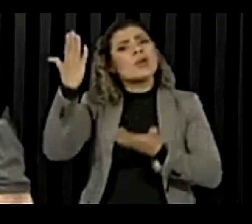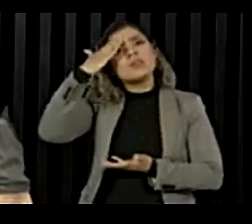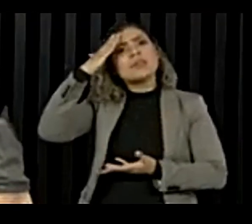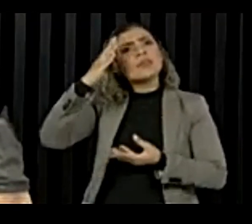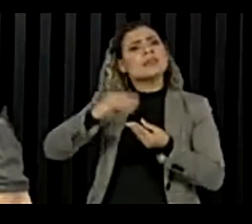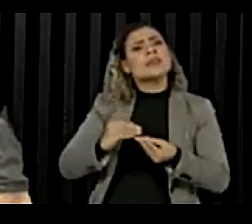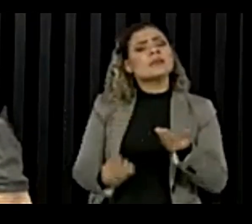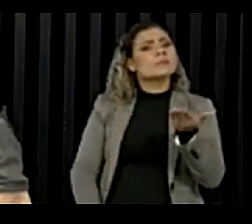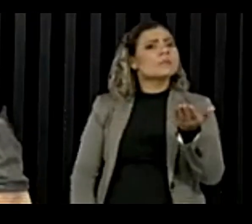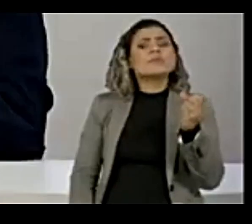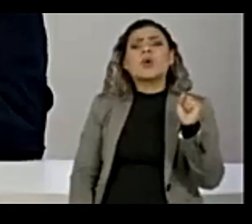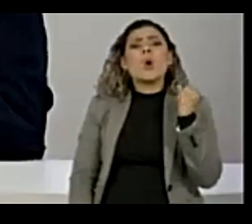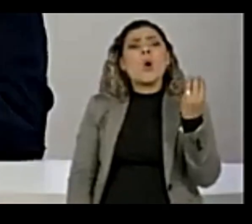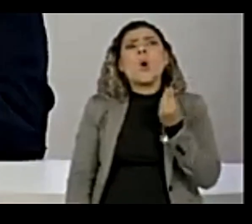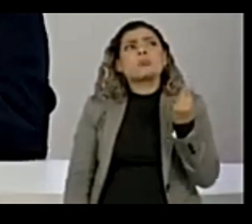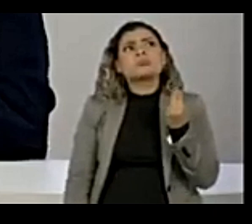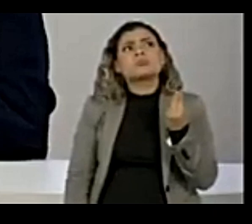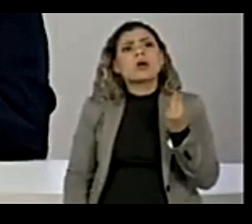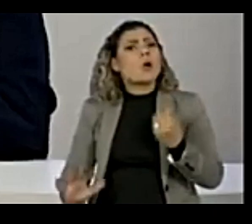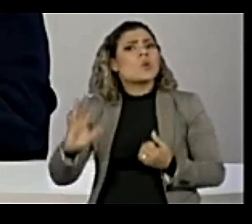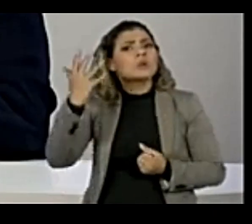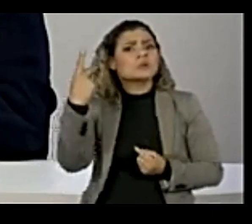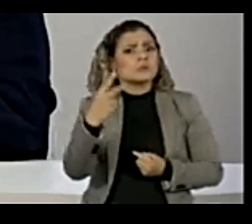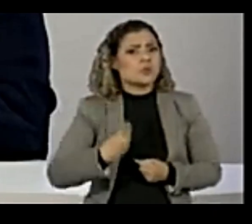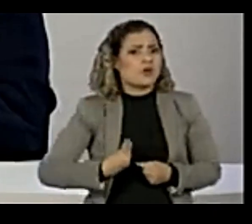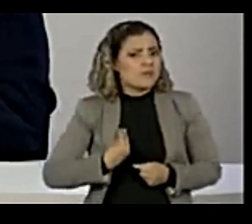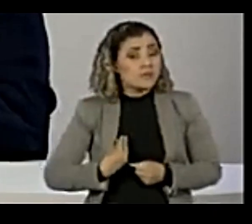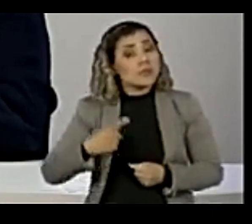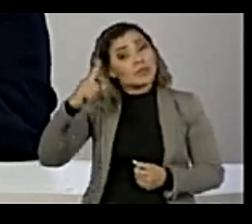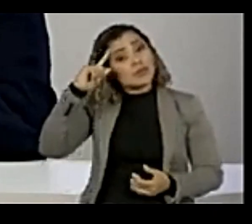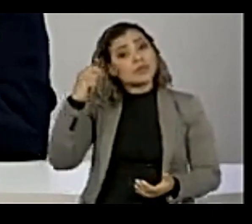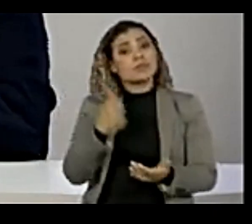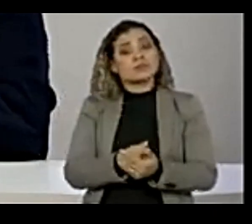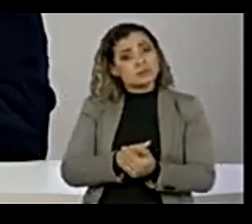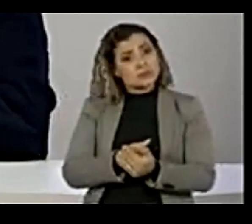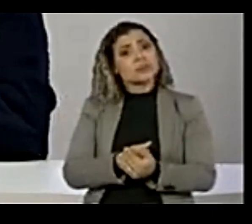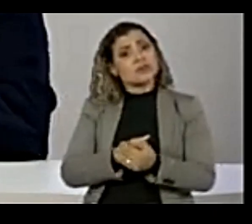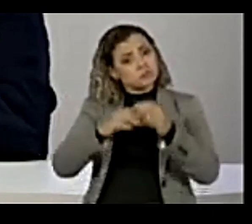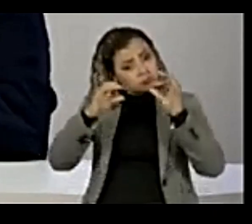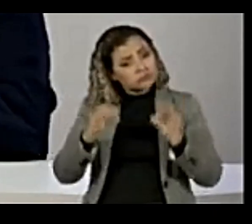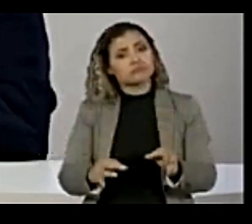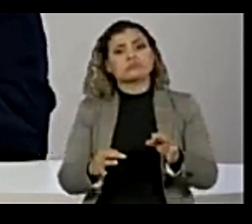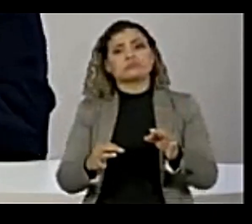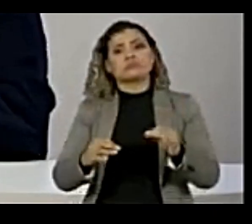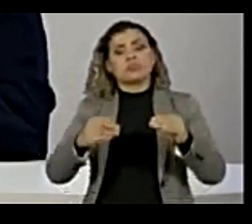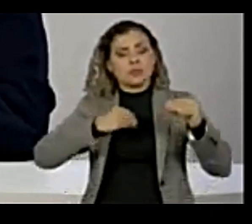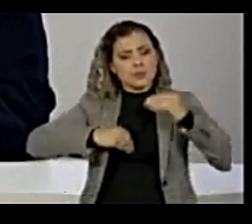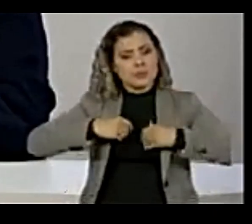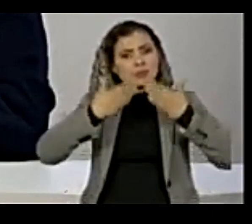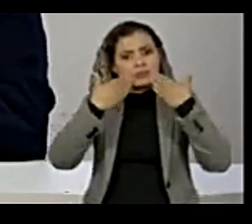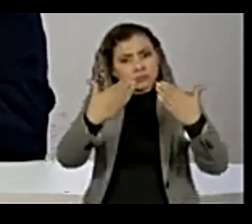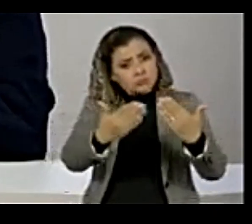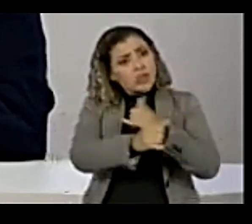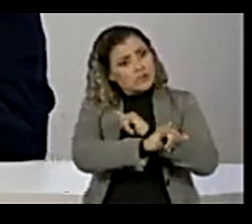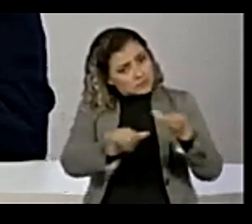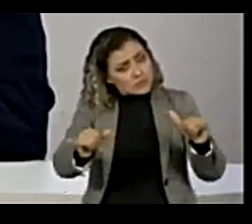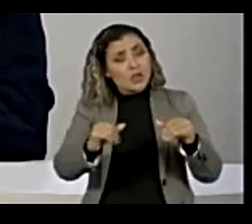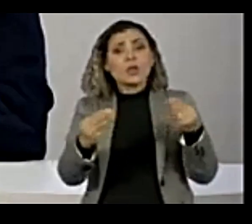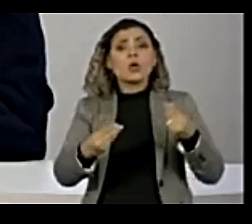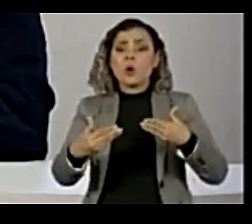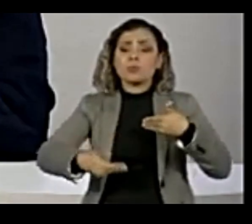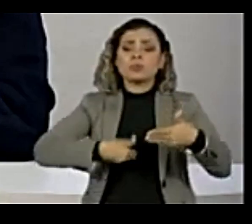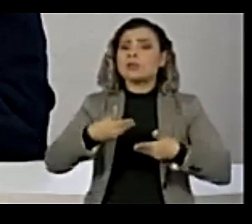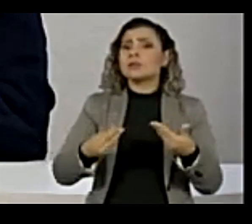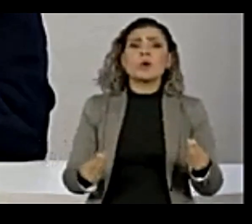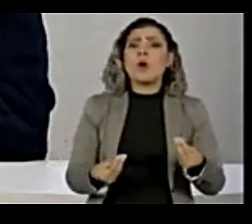entender como aconteceu isso e também da sua decisão de ter tornado pública essa depressão e saber como você está